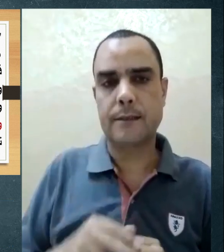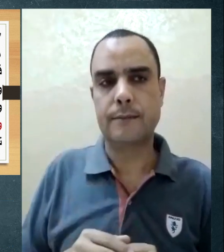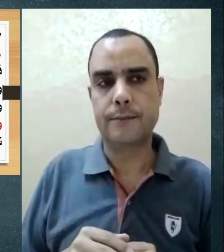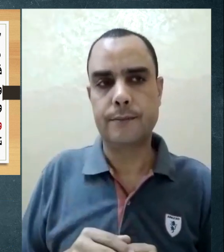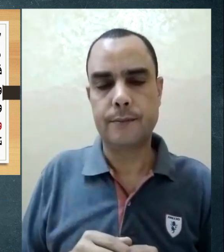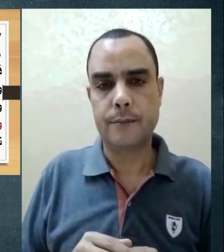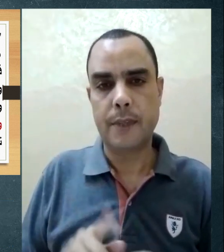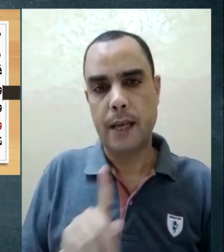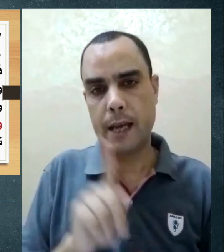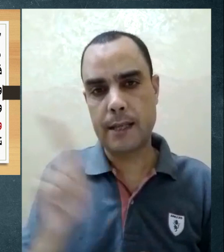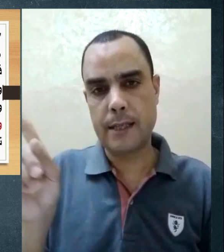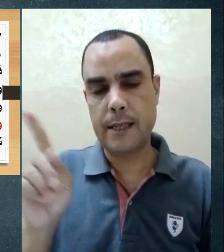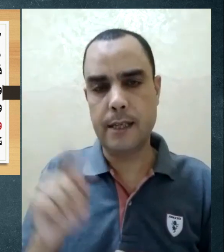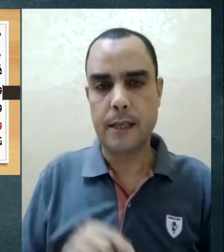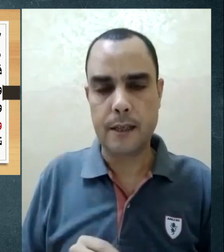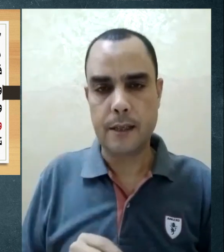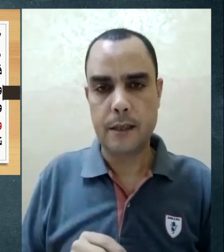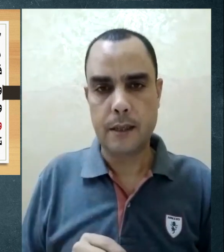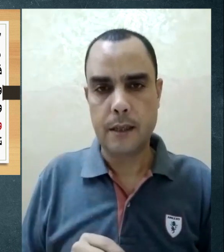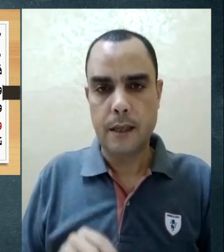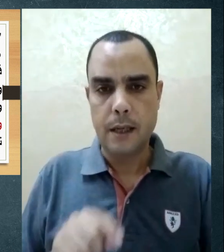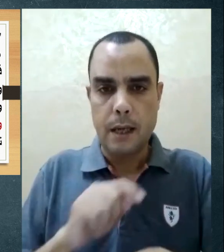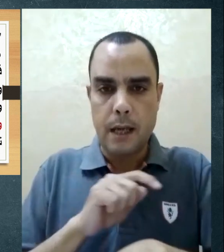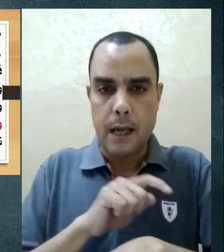وتتميز هذه